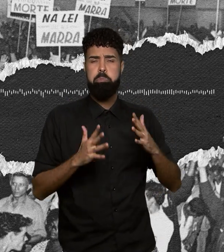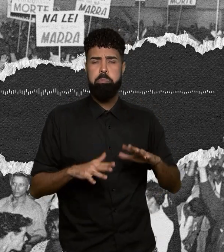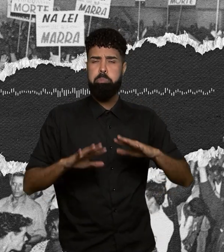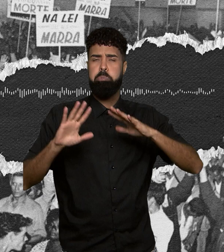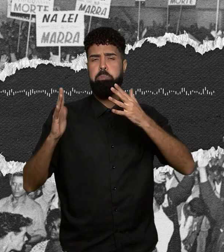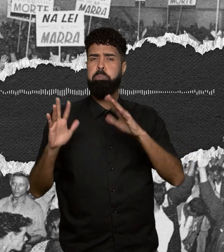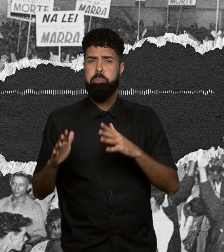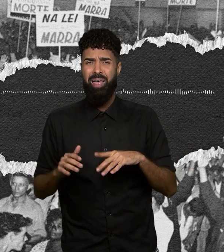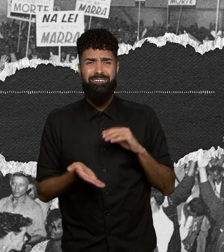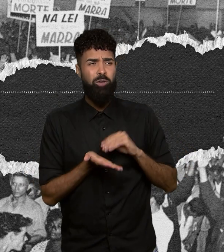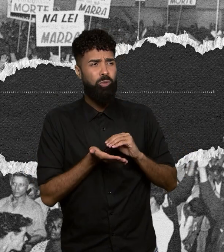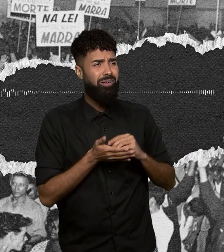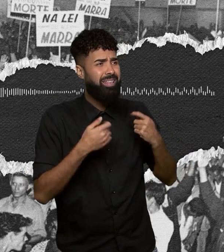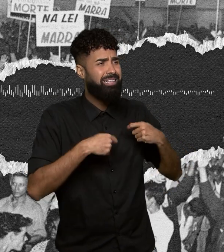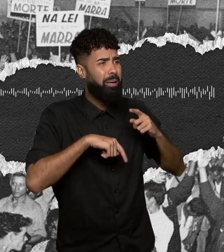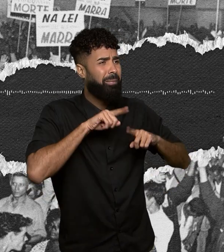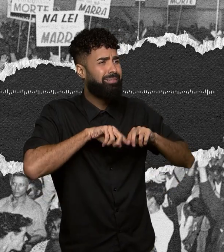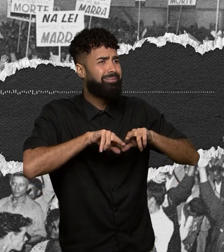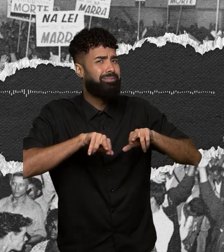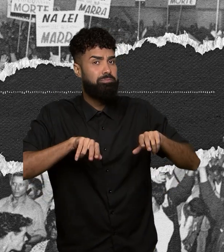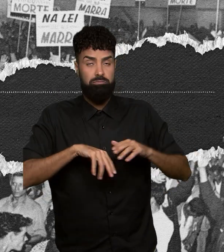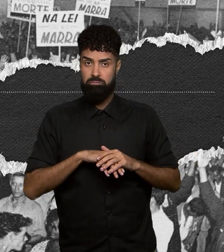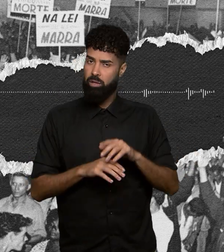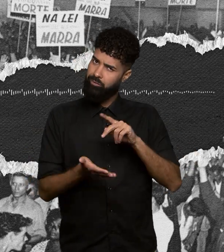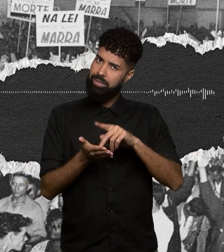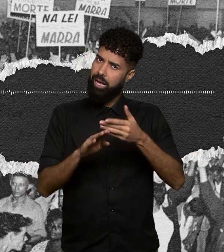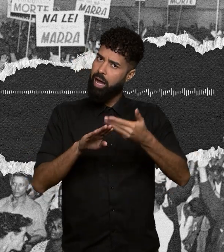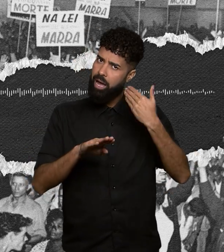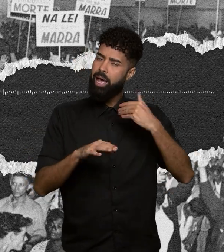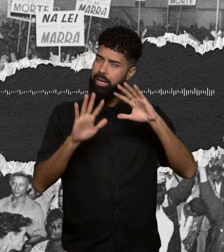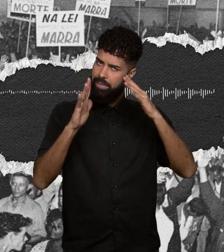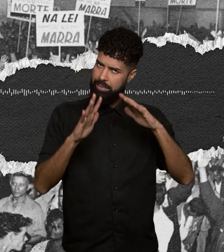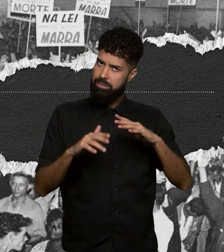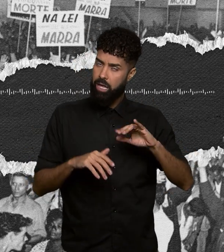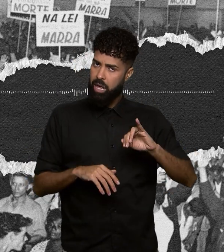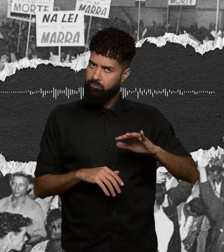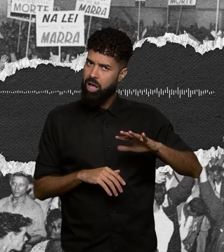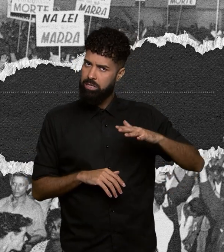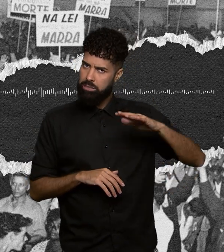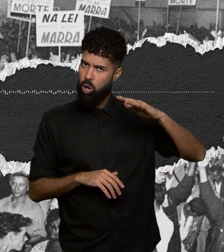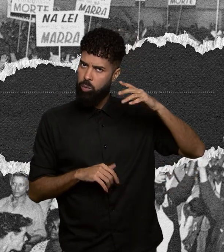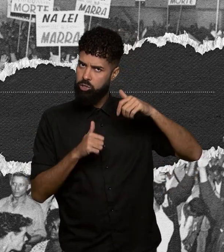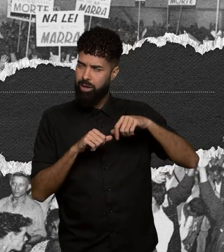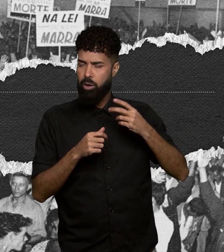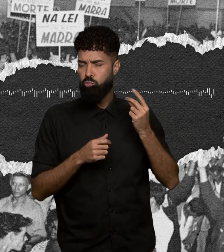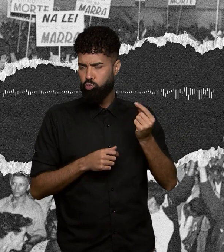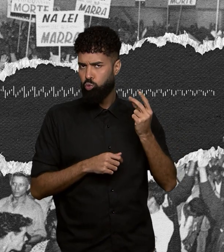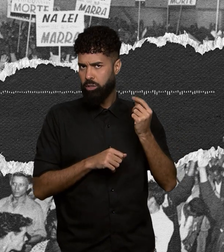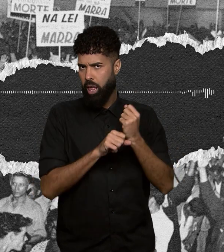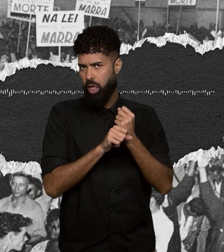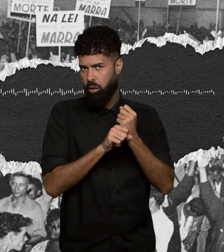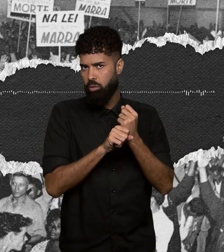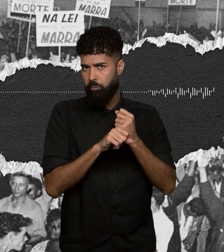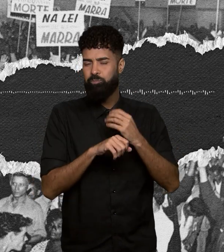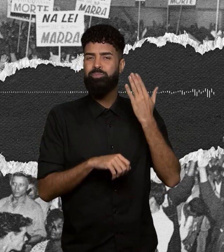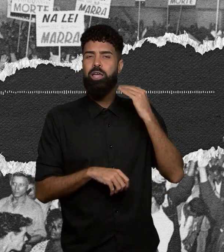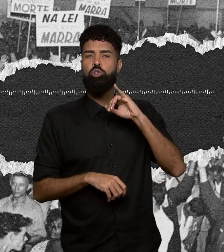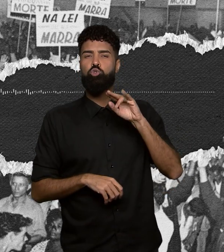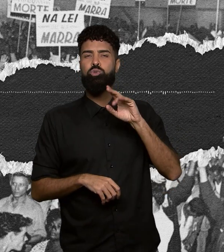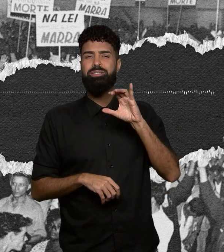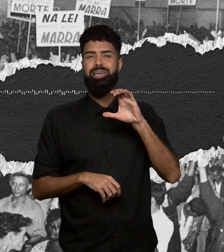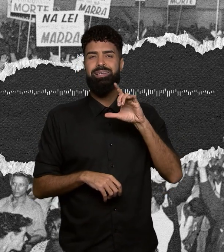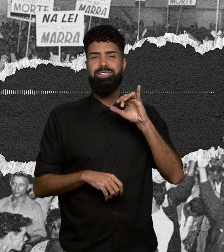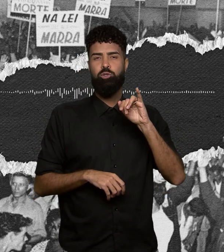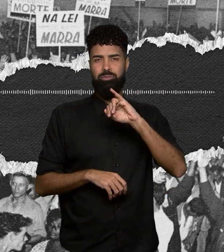um gênero de primeira necessidade e tinha mesmo uma crise a inflação vinha galopando Fazia tempo no governo Jocelino que teve um